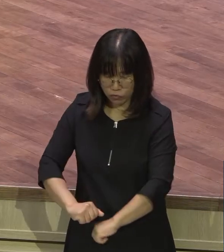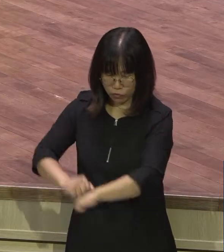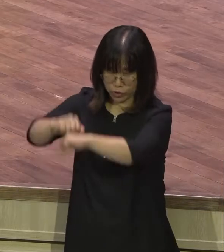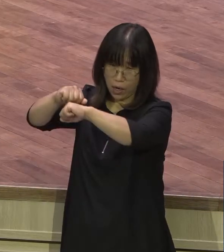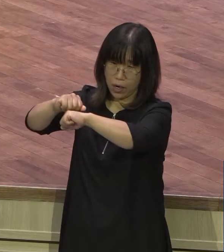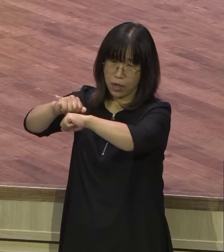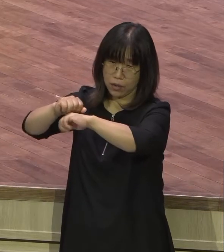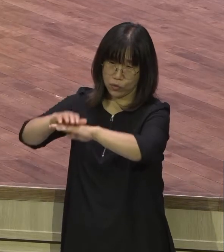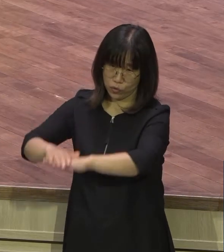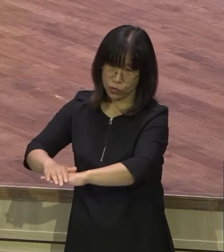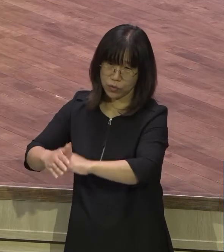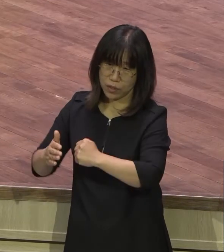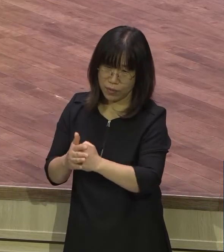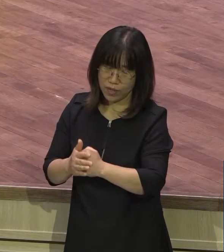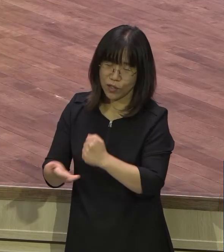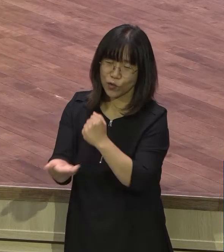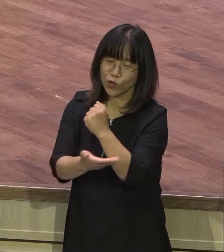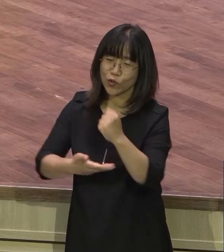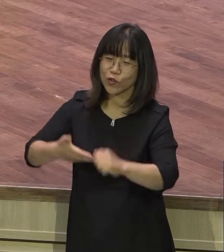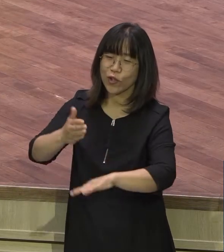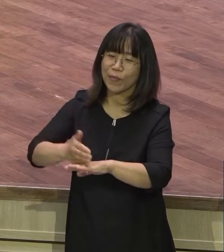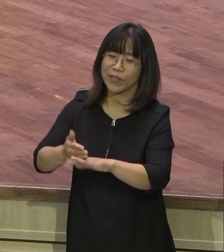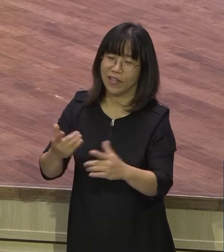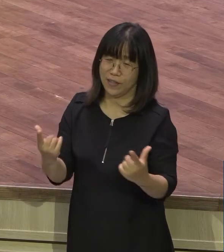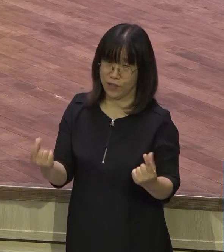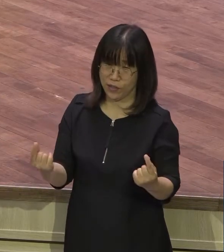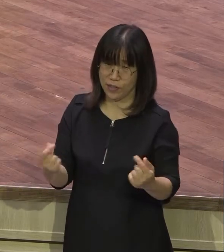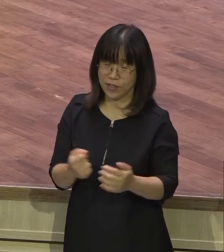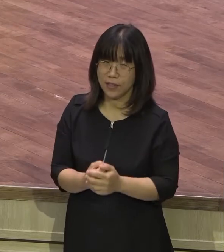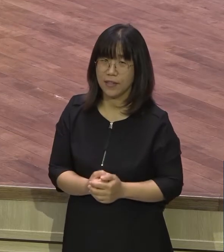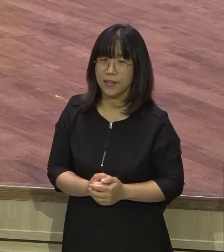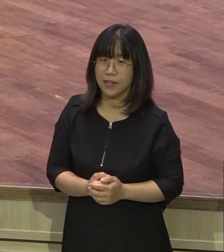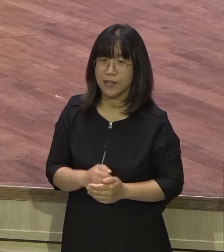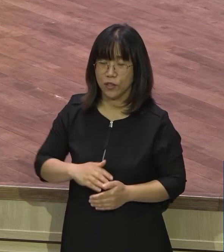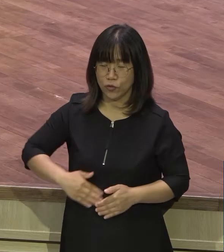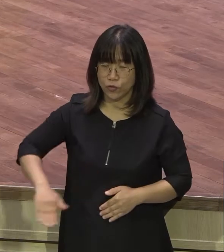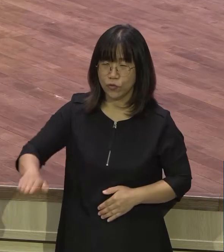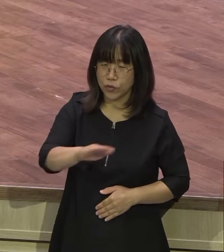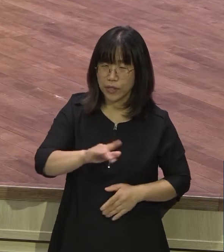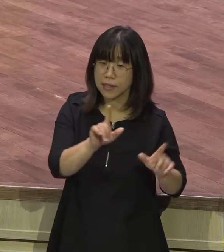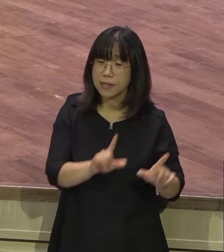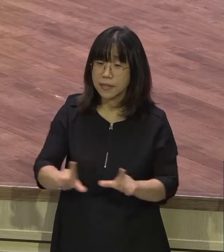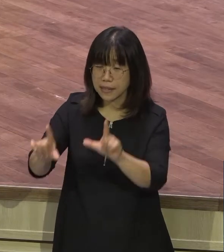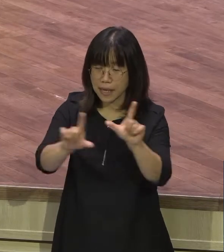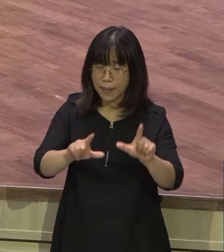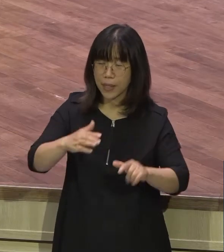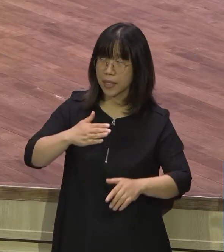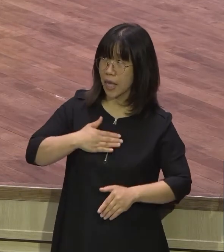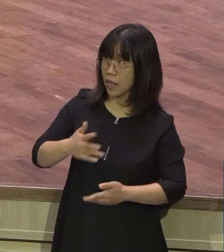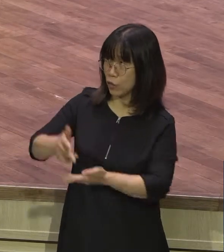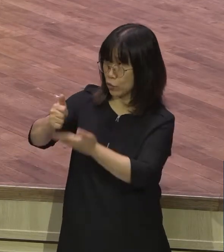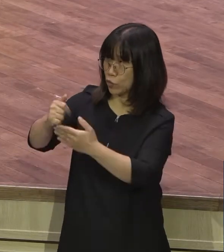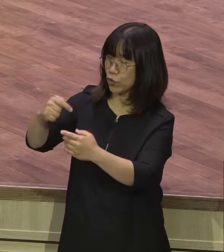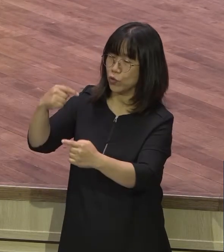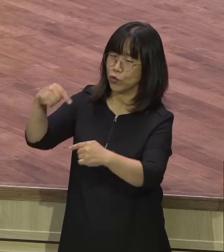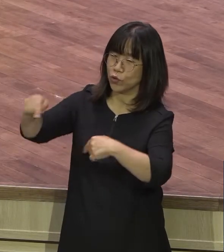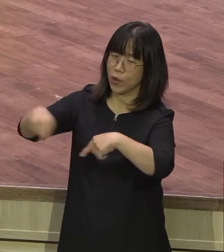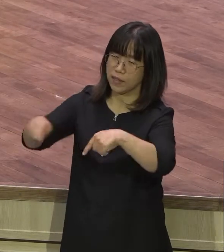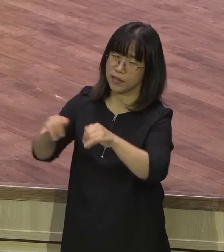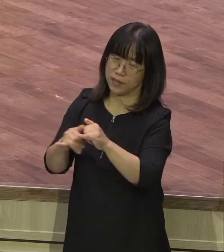추수감사절을 던데 결과절기를 통해서 우리는 하나님이 우리 인생의 주관자 되심과 동시에